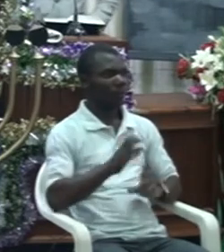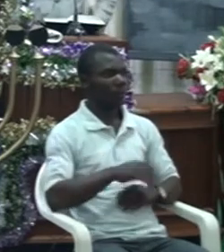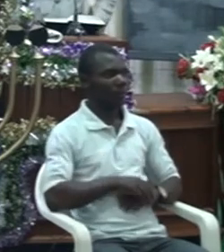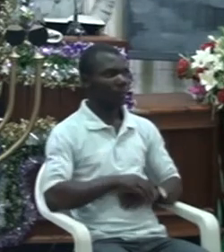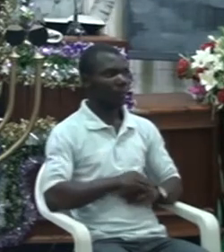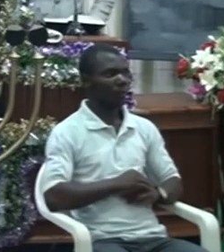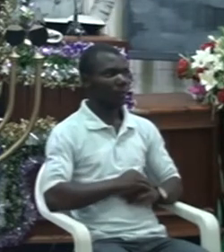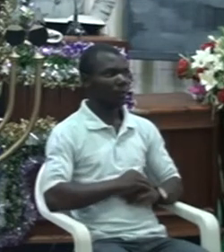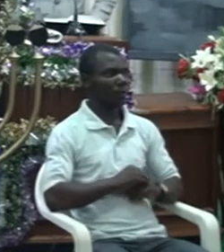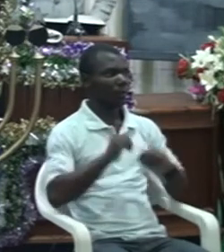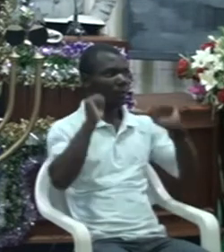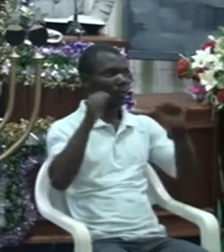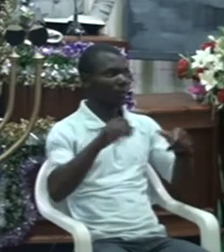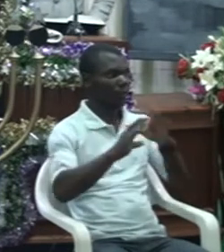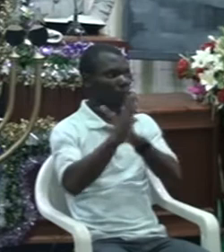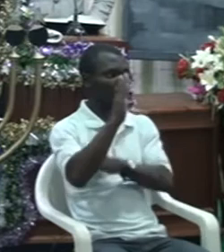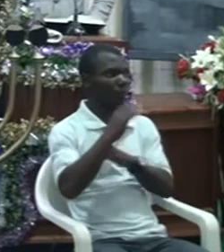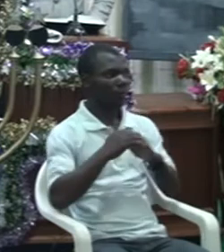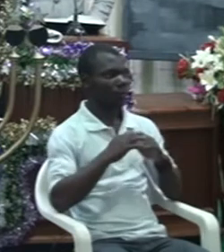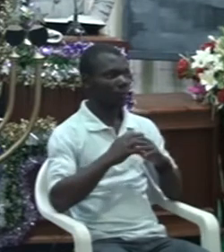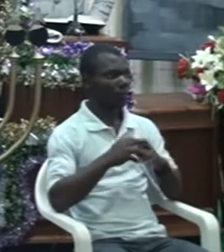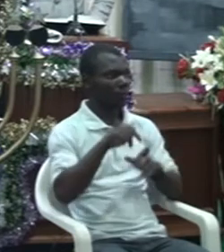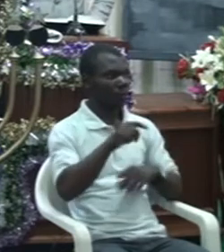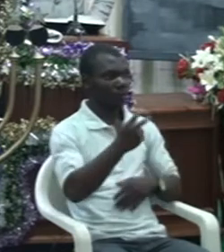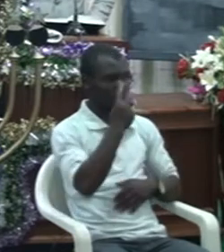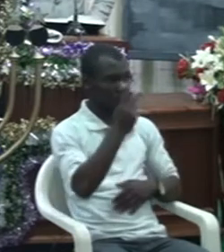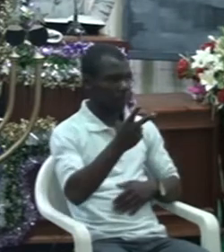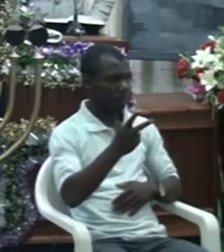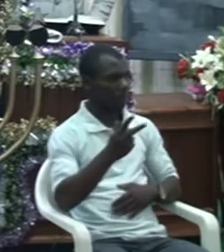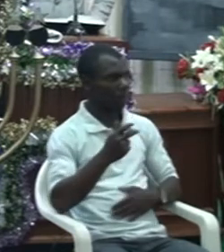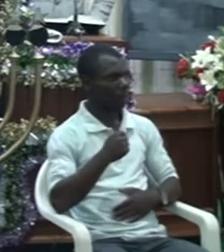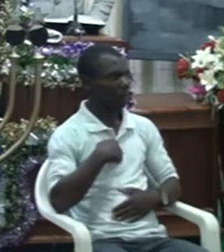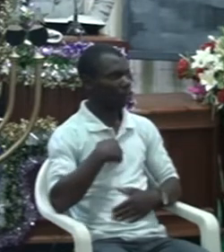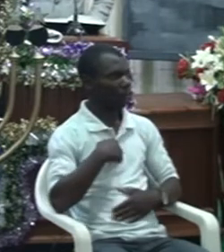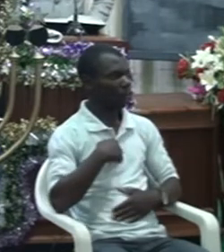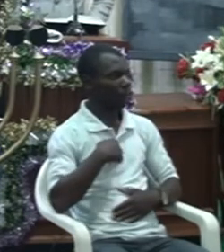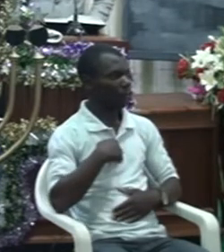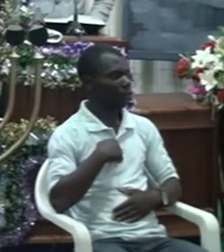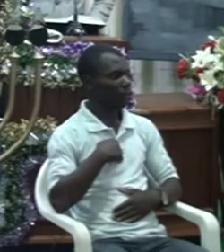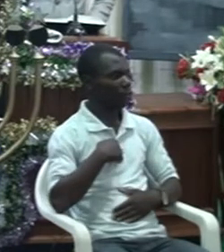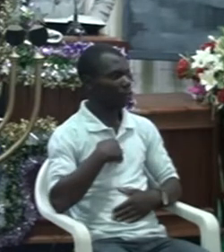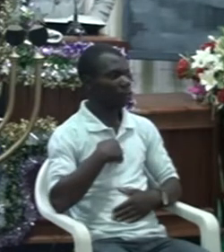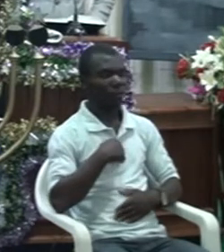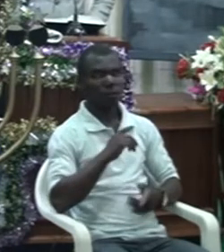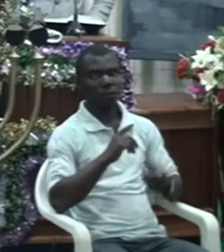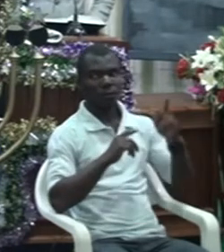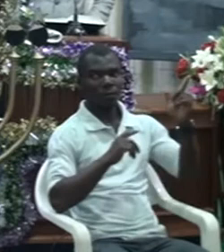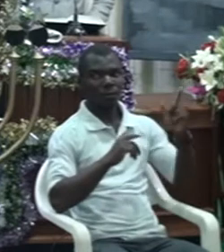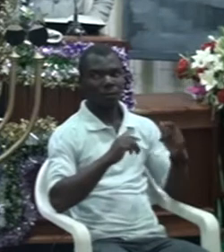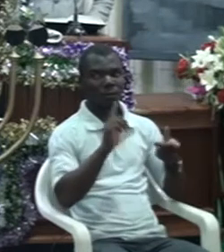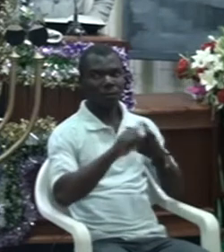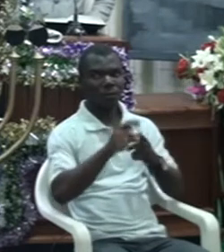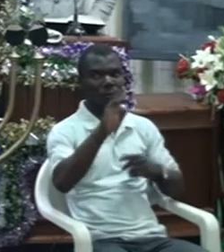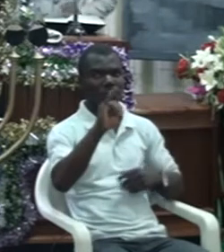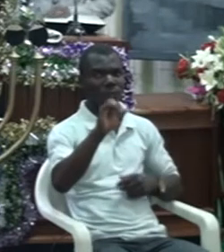La puissance de Dieu. Il faut voir que le houston. Houston. Il faut voir là, Houston. Houston. À